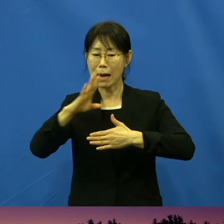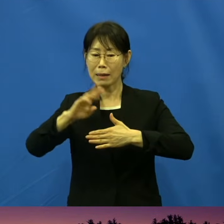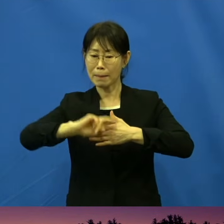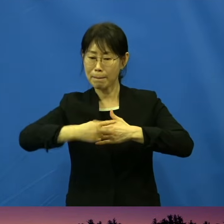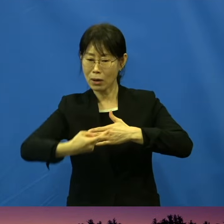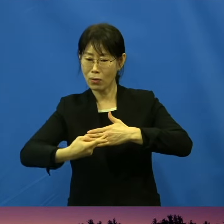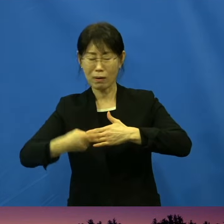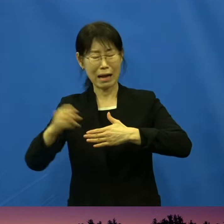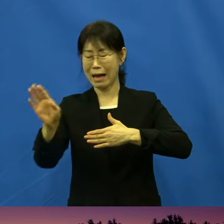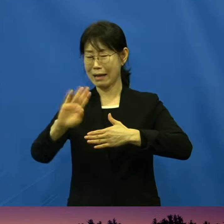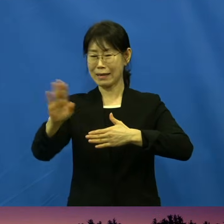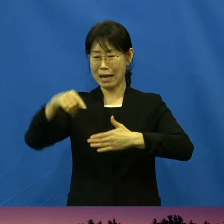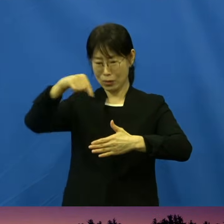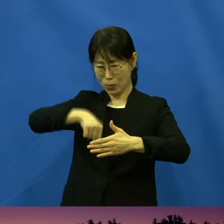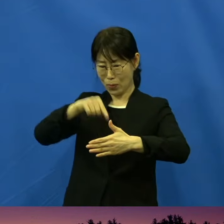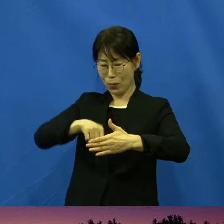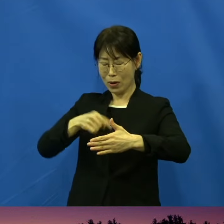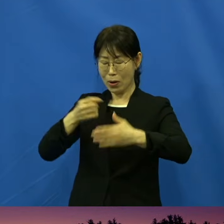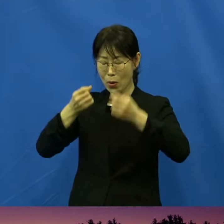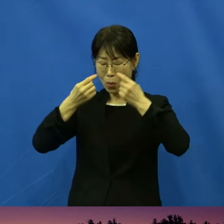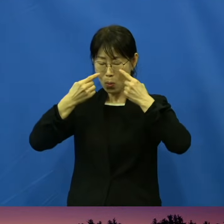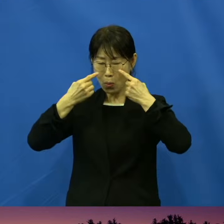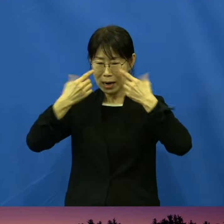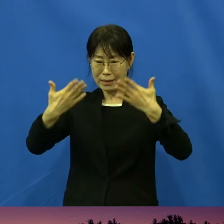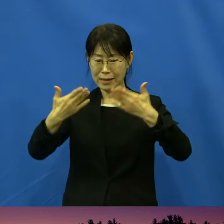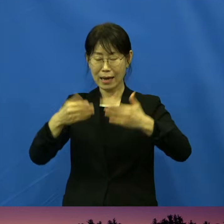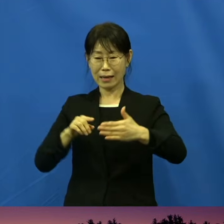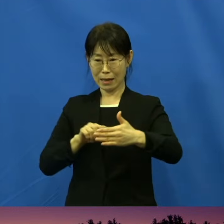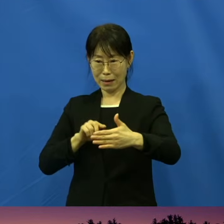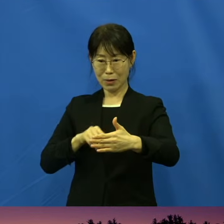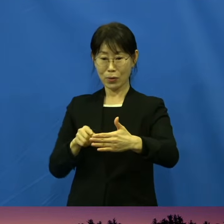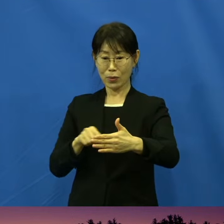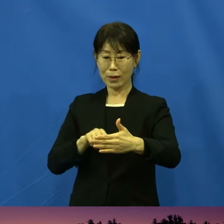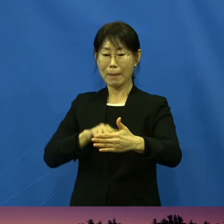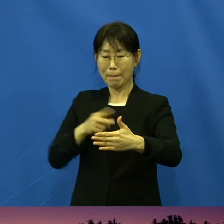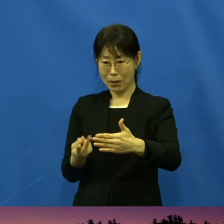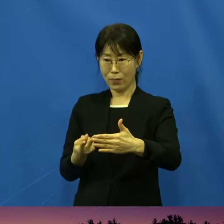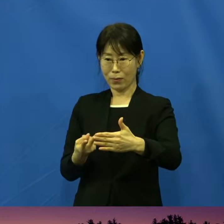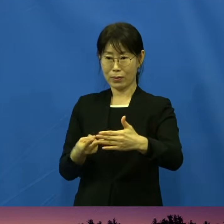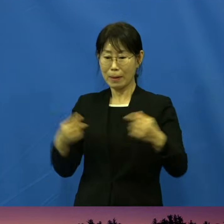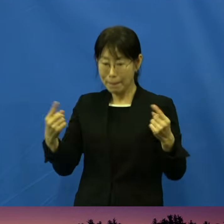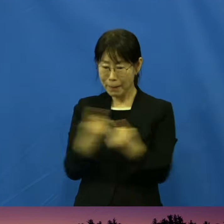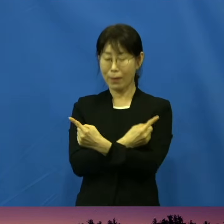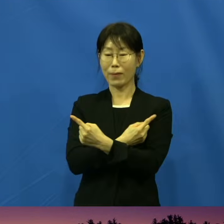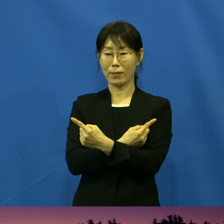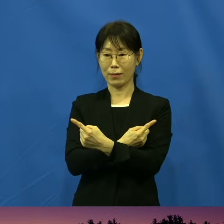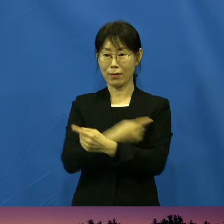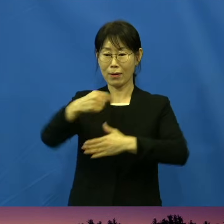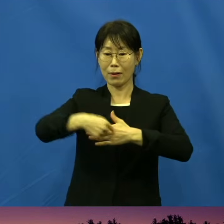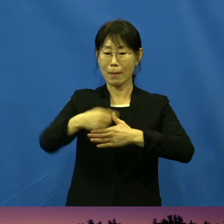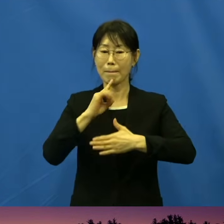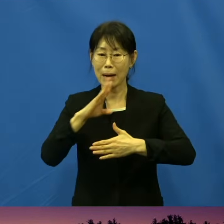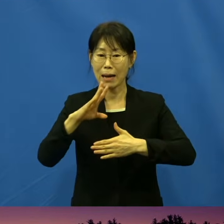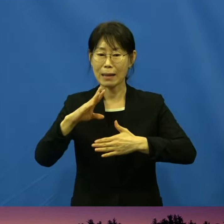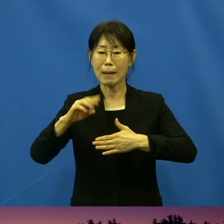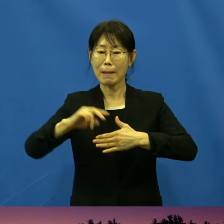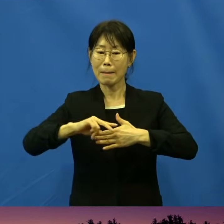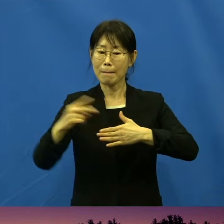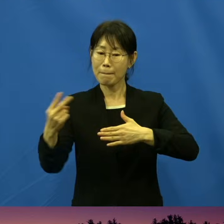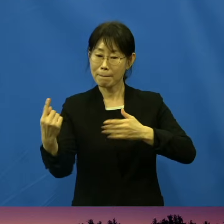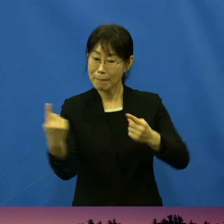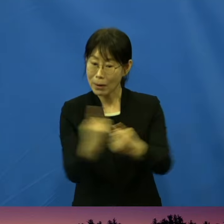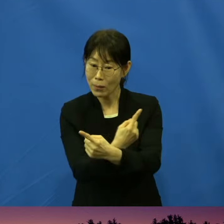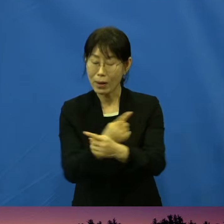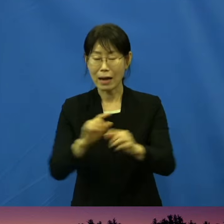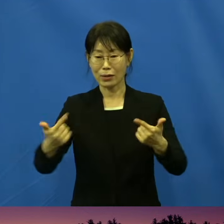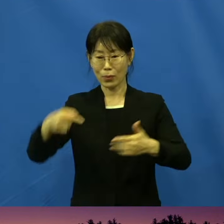것입니다. 그래서 이것은 작은 사건이 아니에요. 껍데기의 변화가 아니고 이 속 사람의 변화가 일어난다는